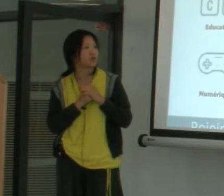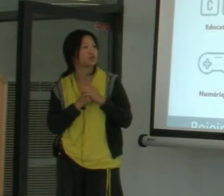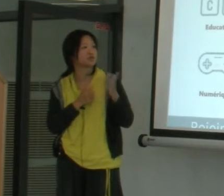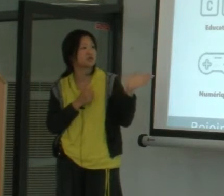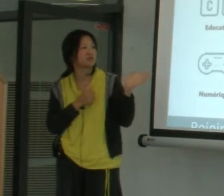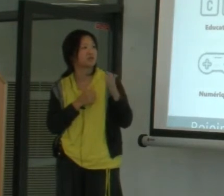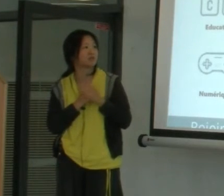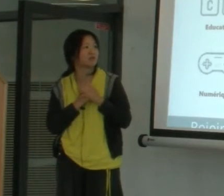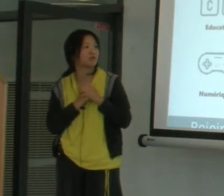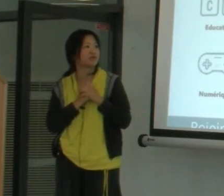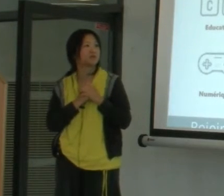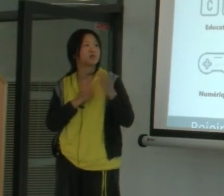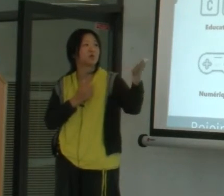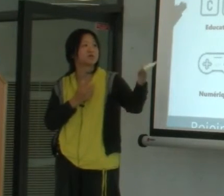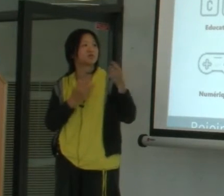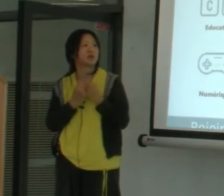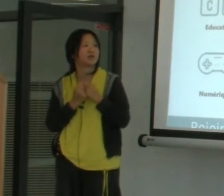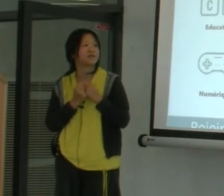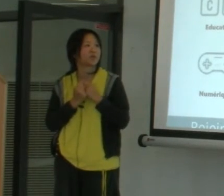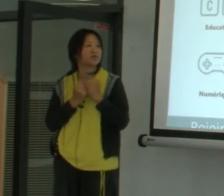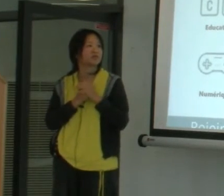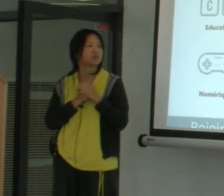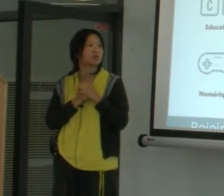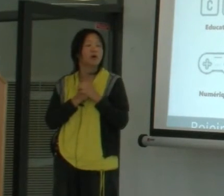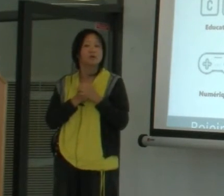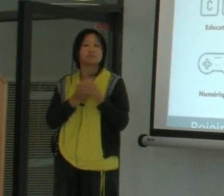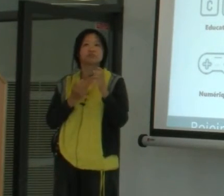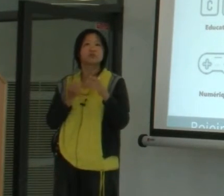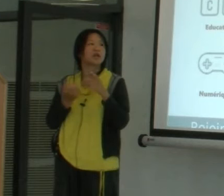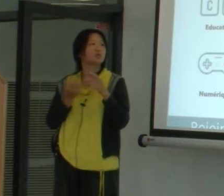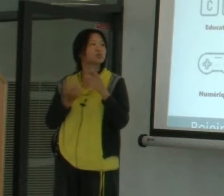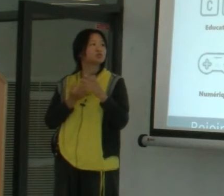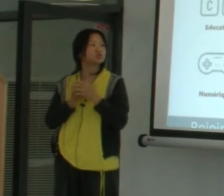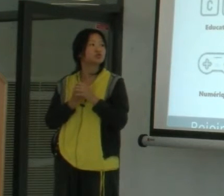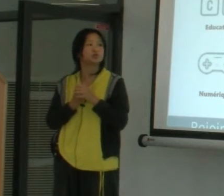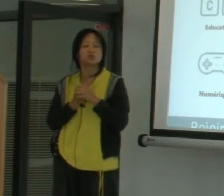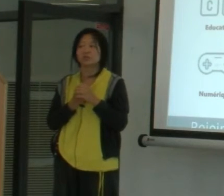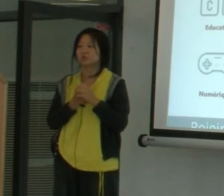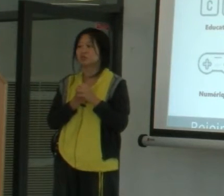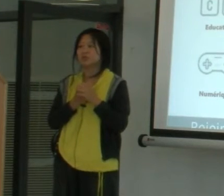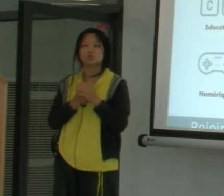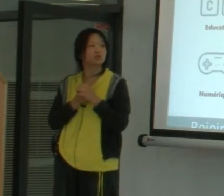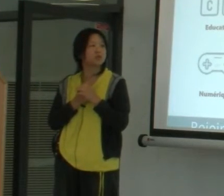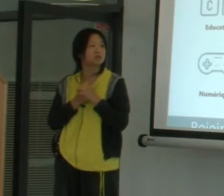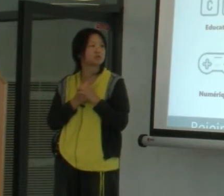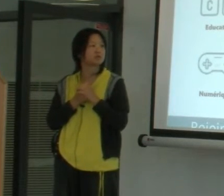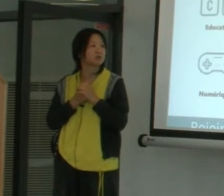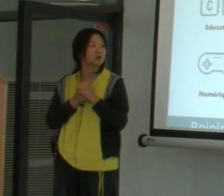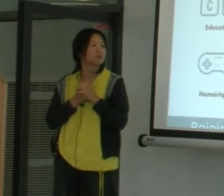Ça peut être aussi un aide-mémoire. Par exemple, l'interprète, il a beaucoup de nouveaux mots